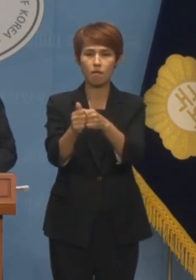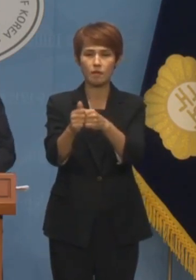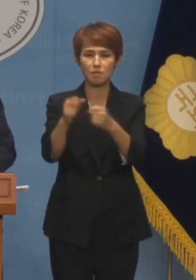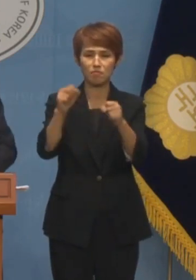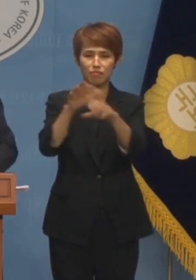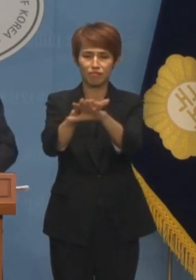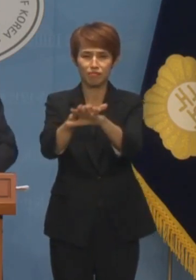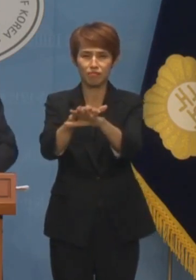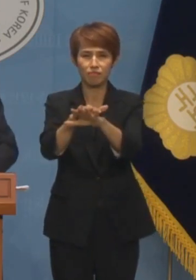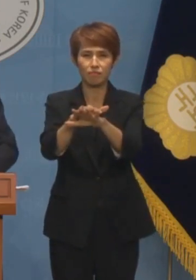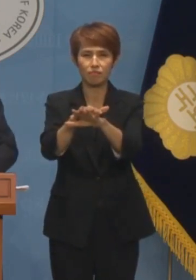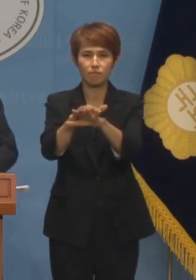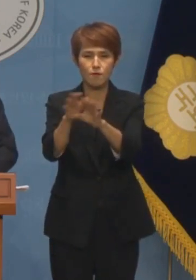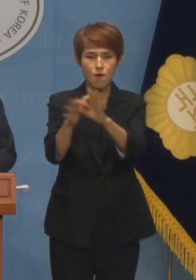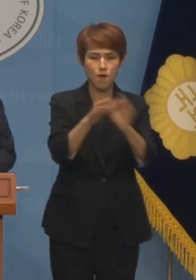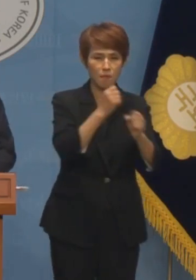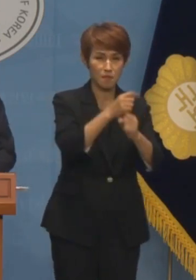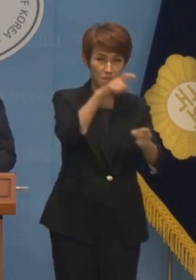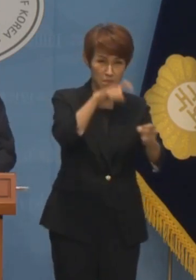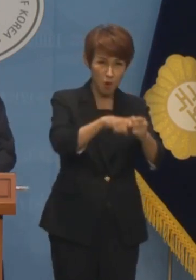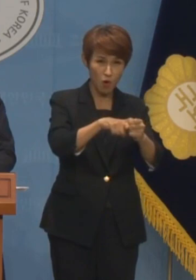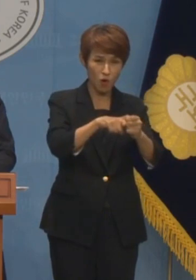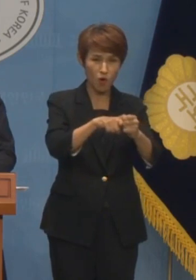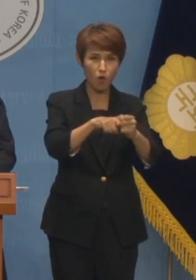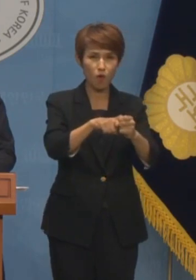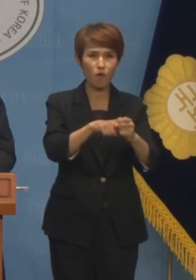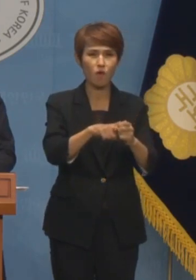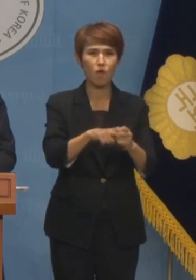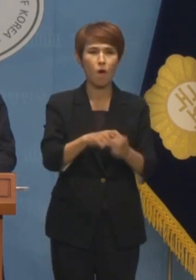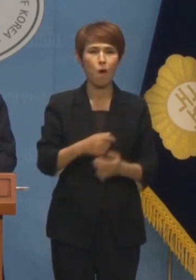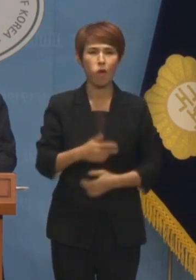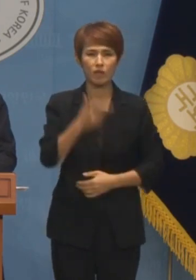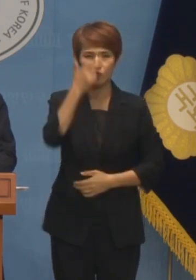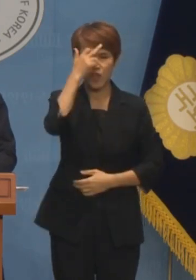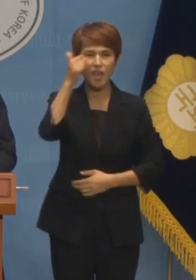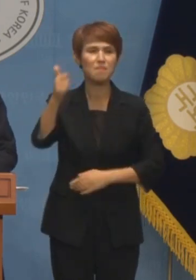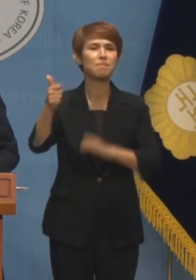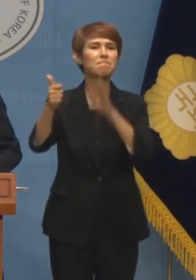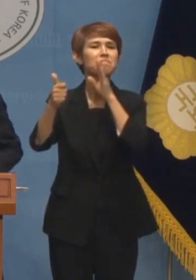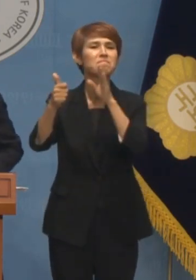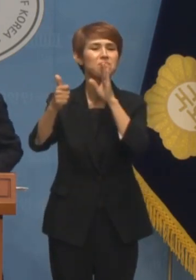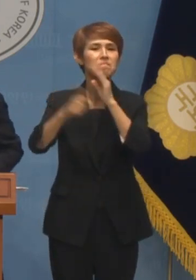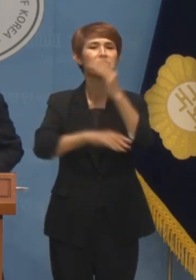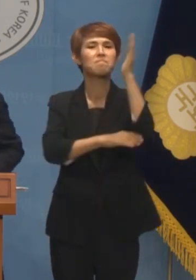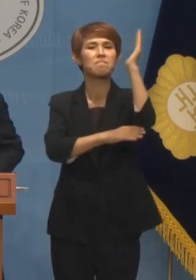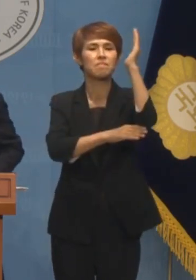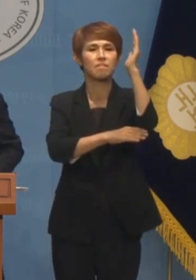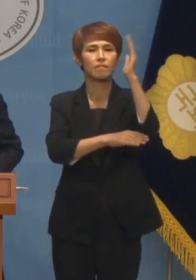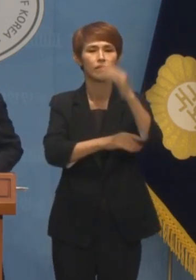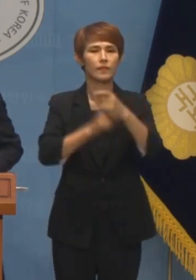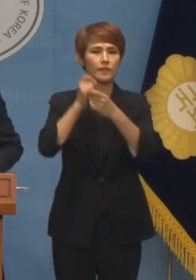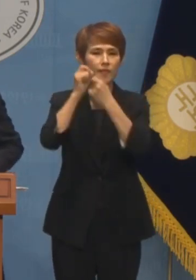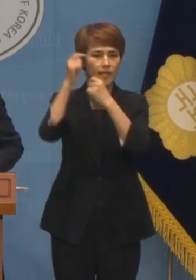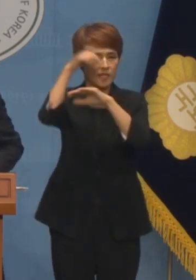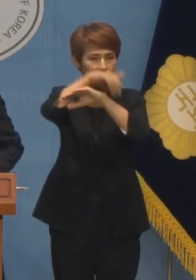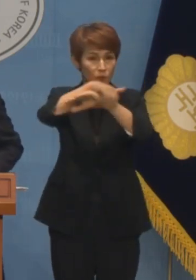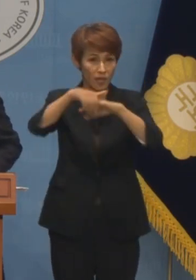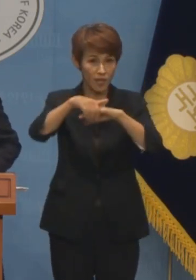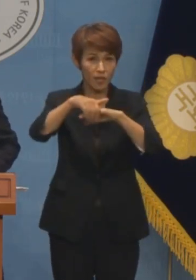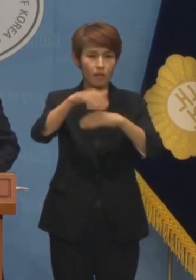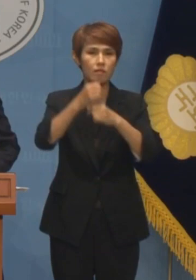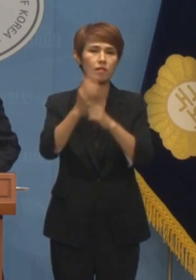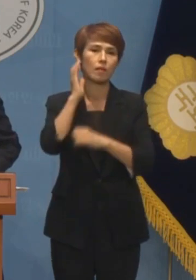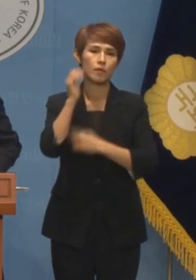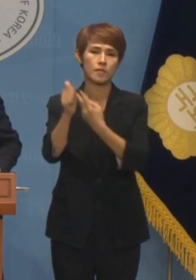다른 인물을 경찰 최동식으로 허위로 지목을 하고 사기 기획 탄핵으로 몰아가려는 정황이